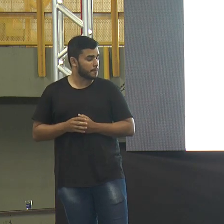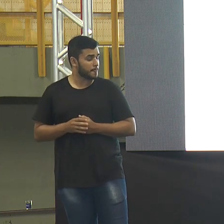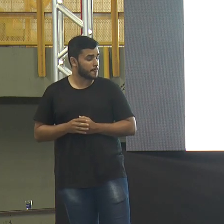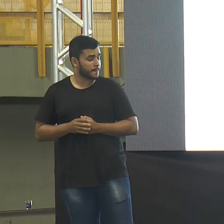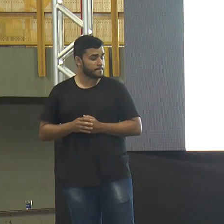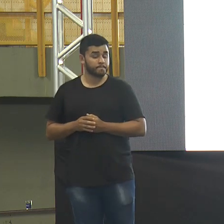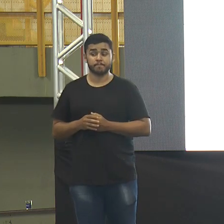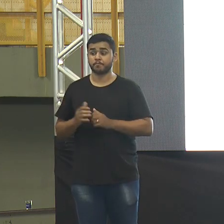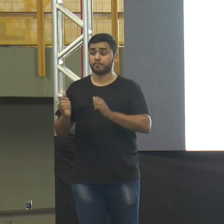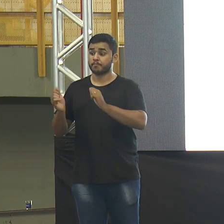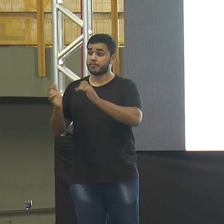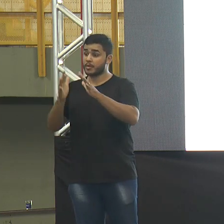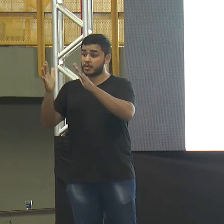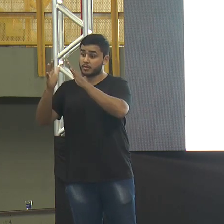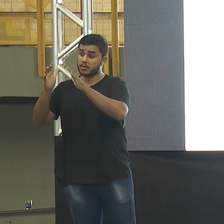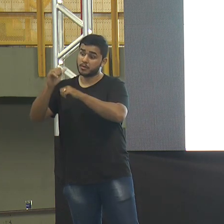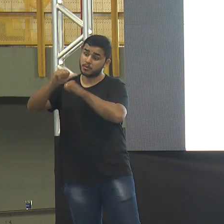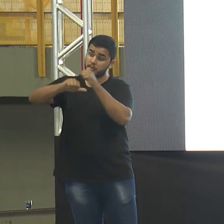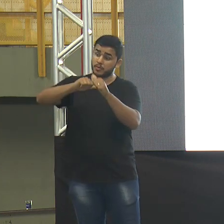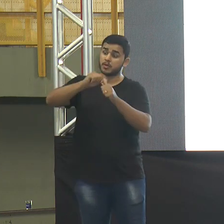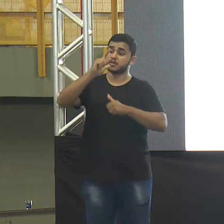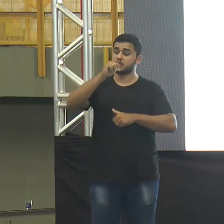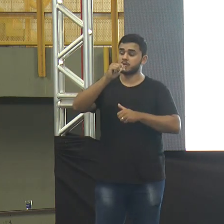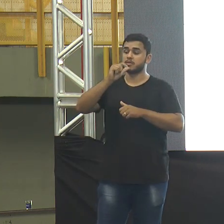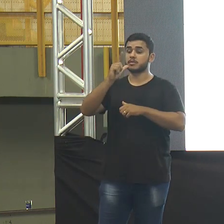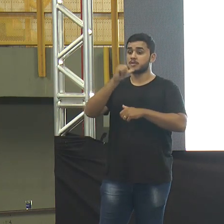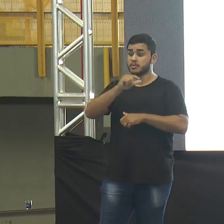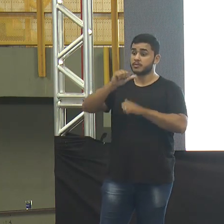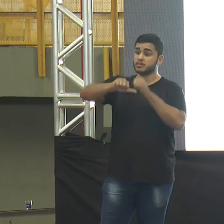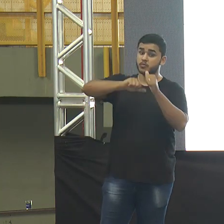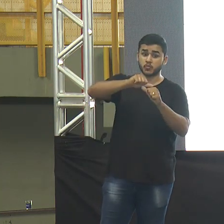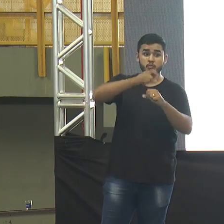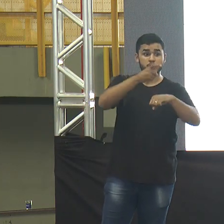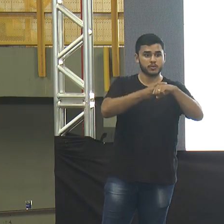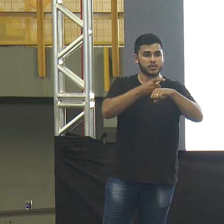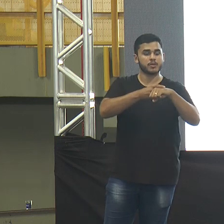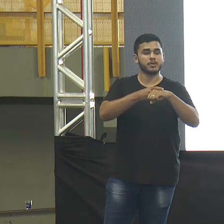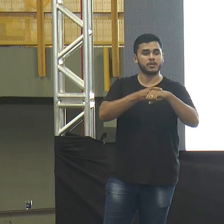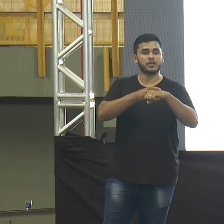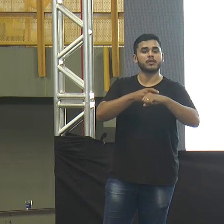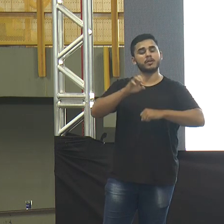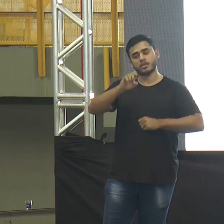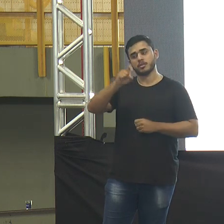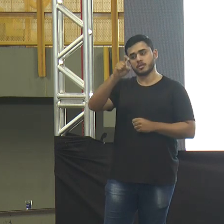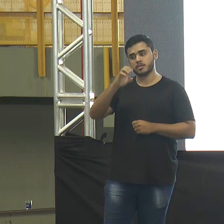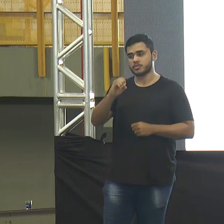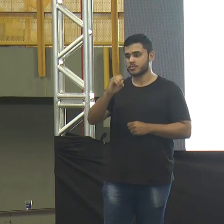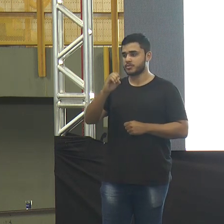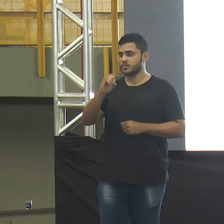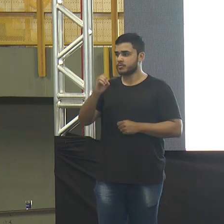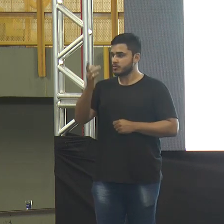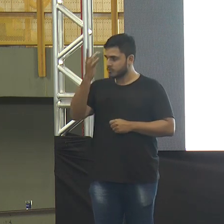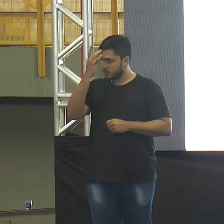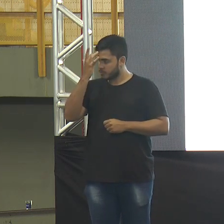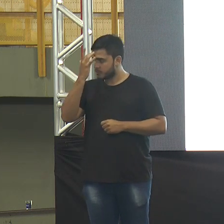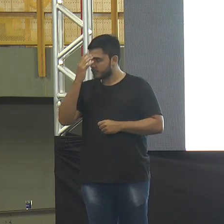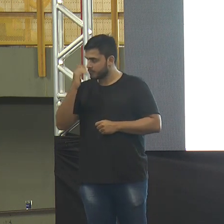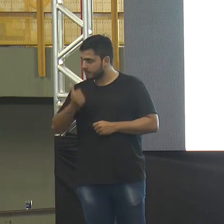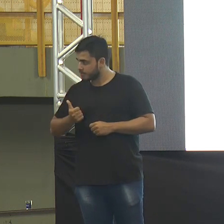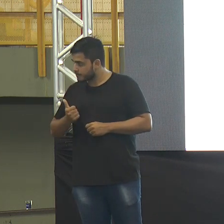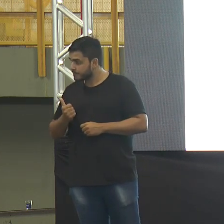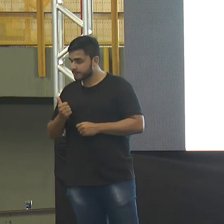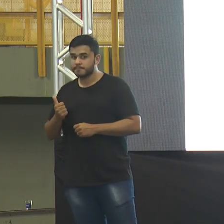Toda vida que você tiver do gasoso para o líquido, do líquido para o sólido, ele vai fazer o quê? Libera calor. Se libera calor, vai ser do tipo